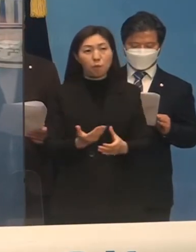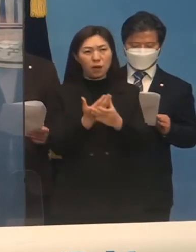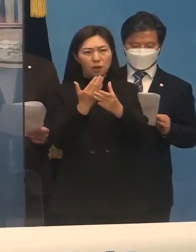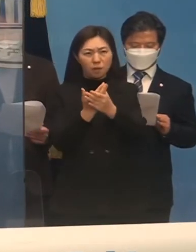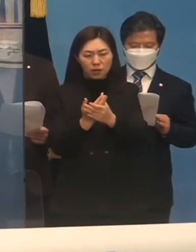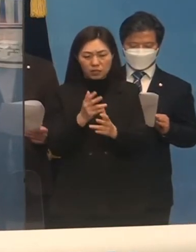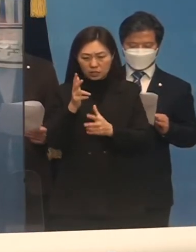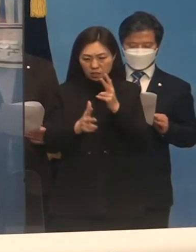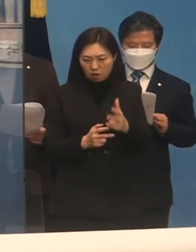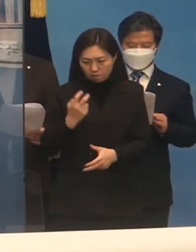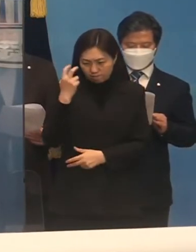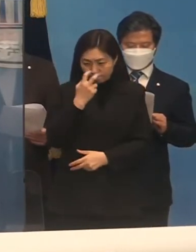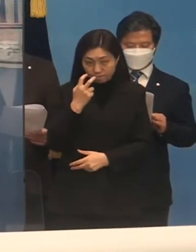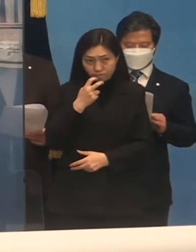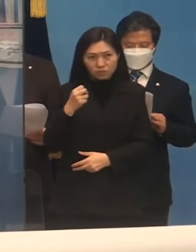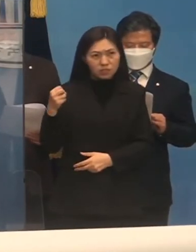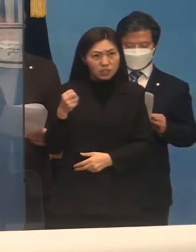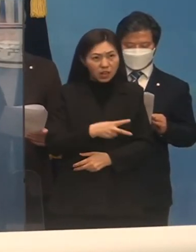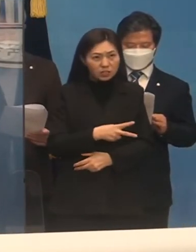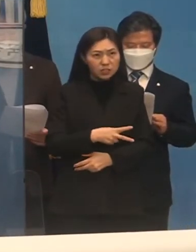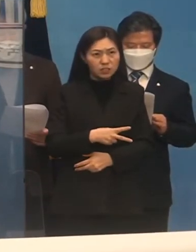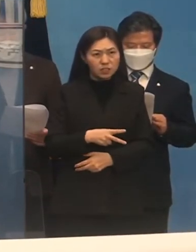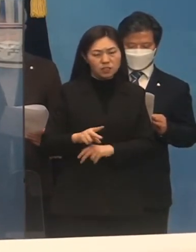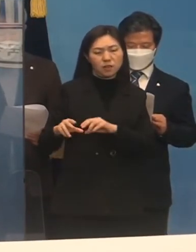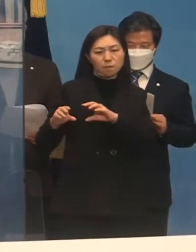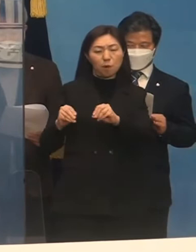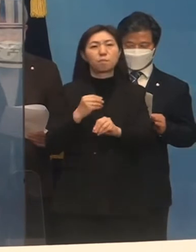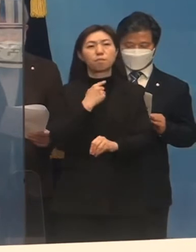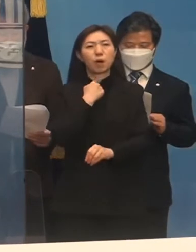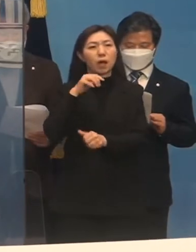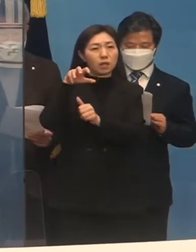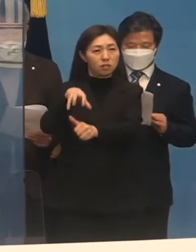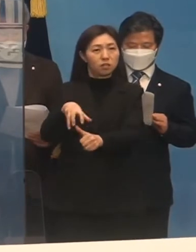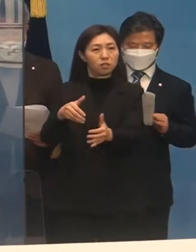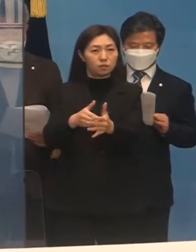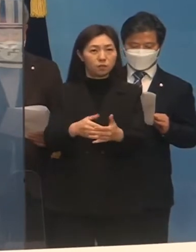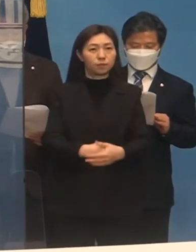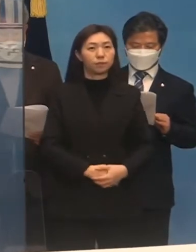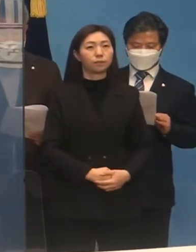재검토 등 유례없는 제재 조치를 단행했습니다.